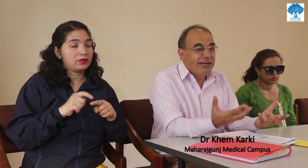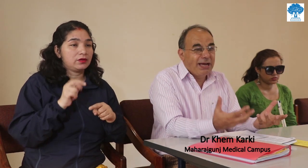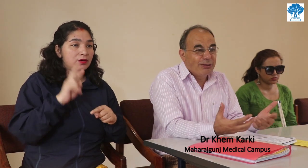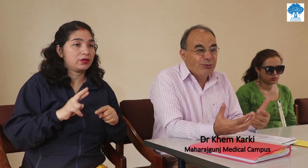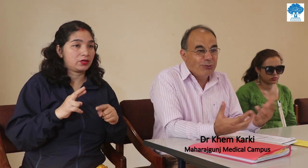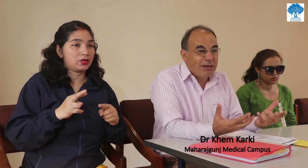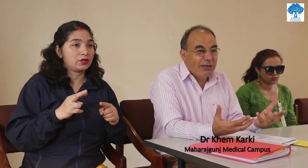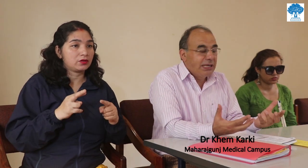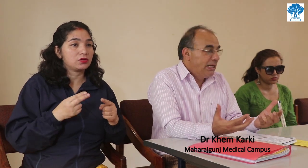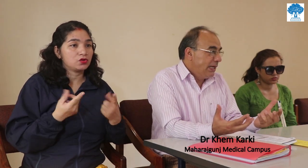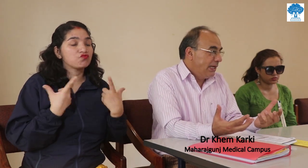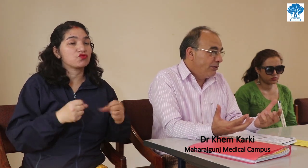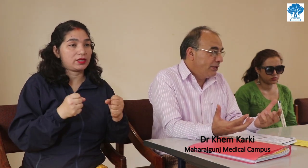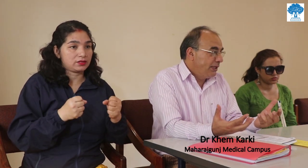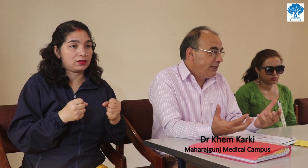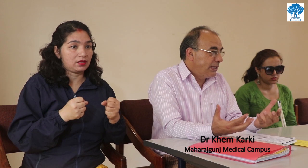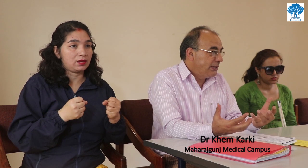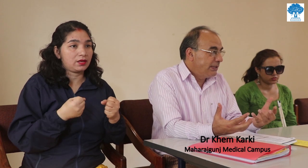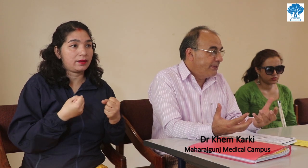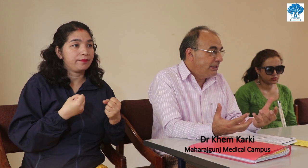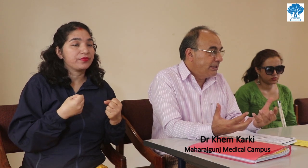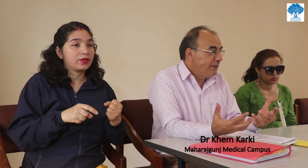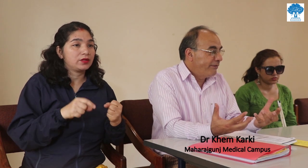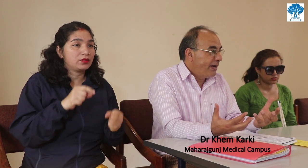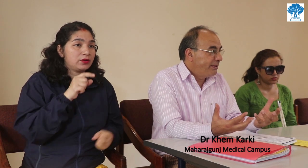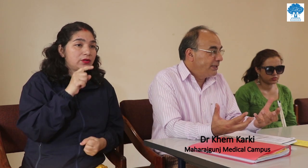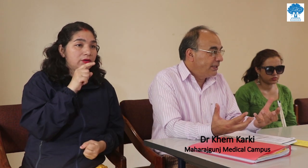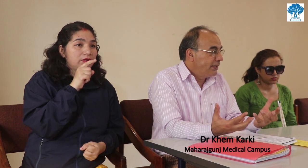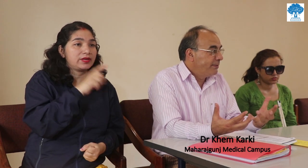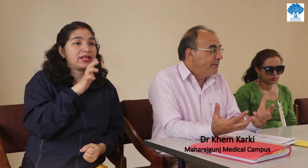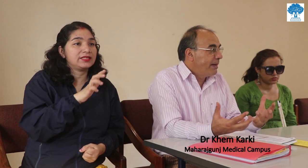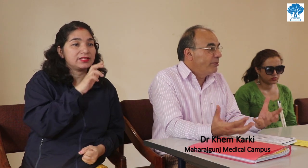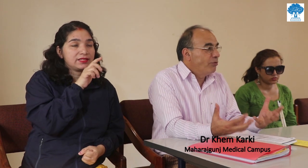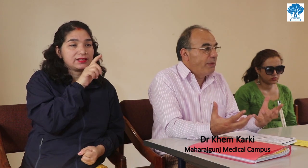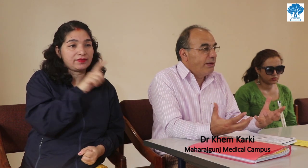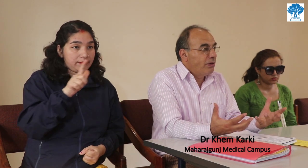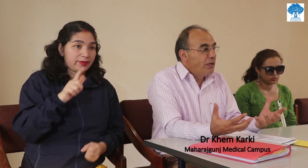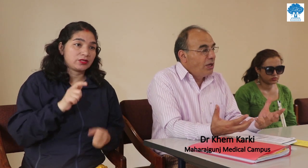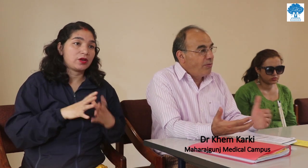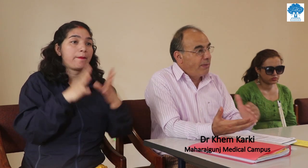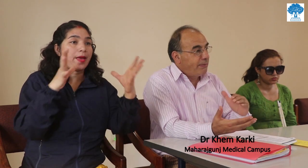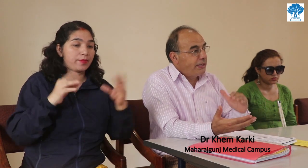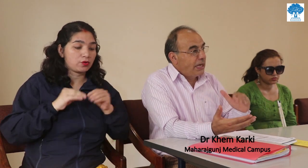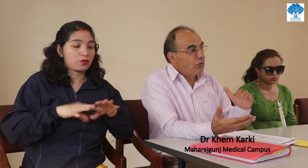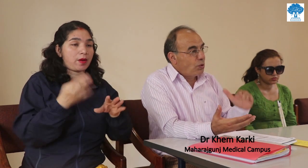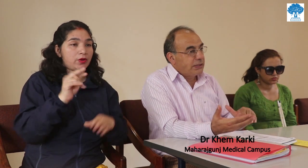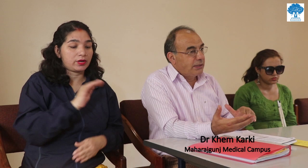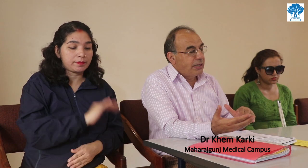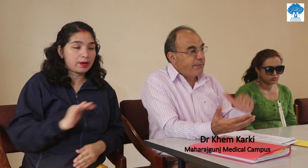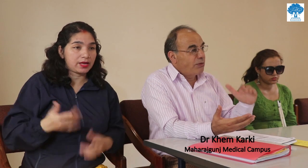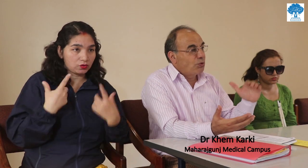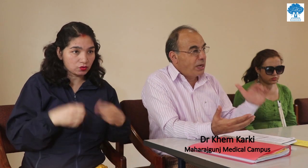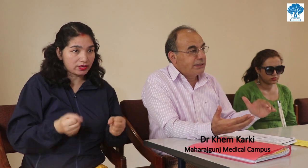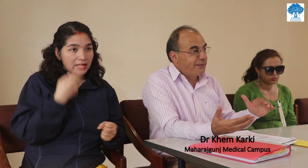परियोजना भनेर यहाँहरूले सुन्नुभएको होला. त्यो चाहिँ 1970-75 चाहिँ एकदमै व्यापक रूपमा आयो र अब बालबालिकाको